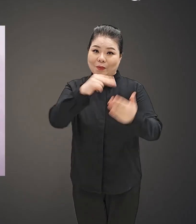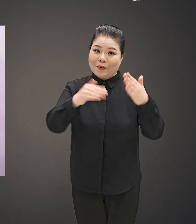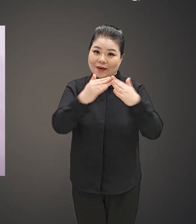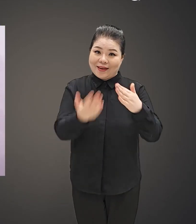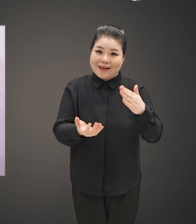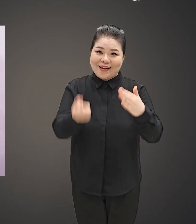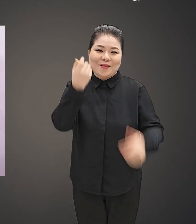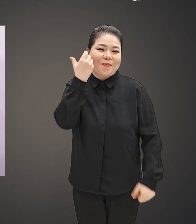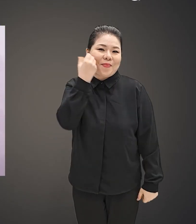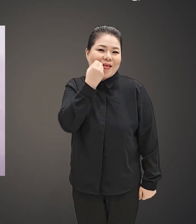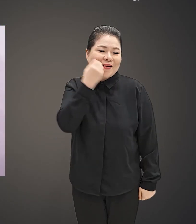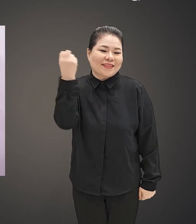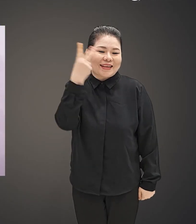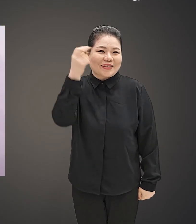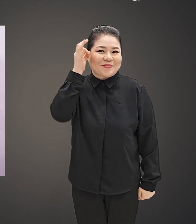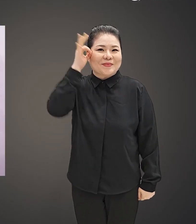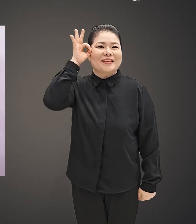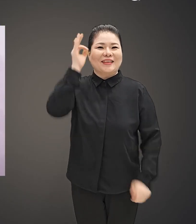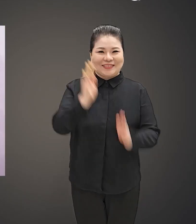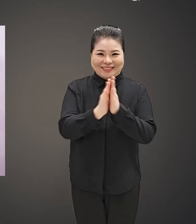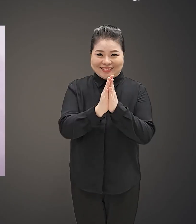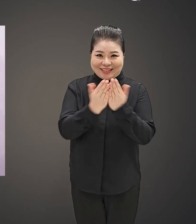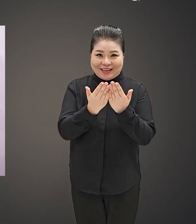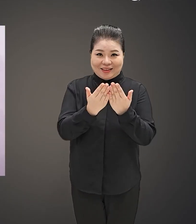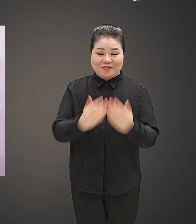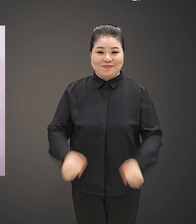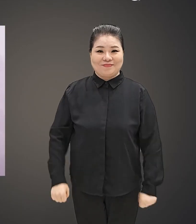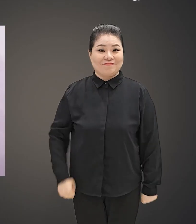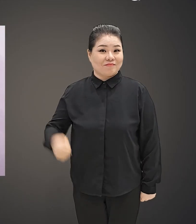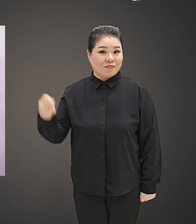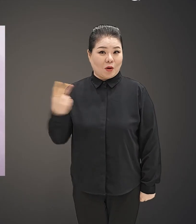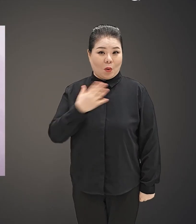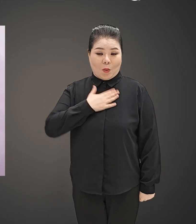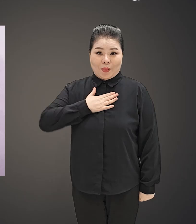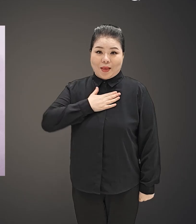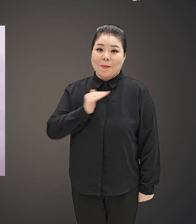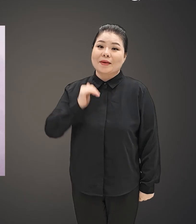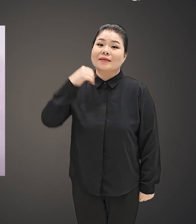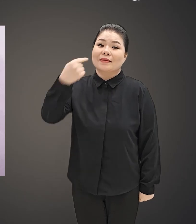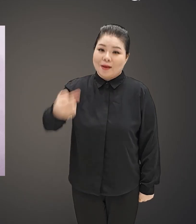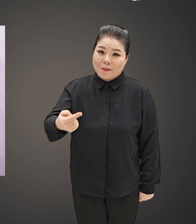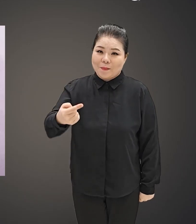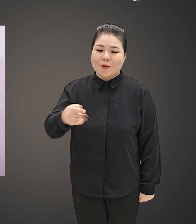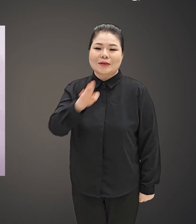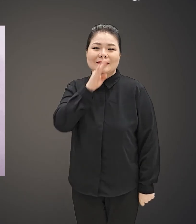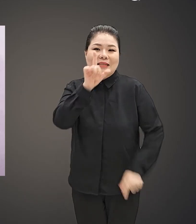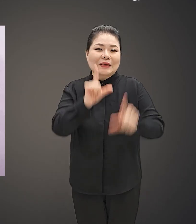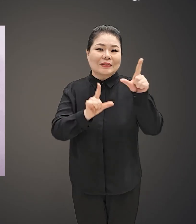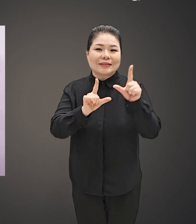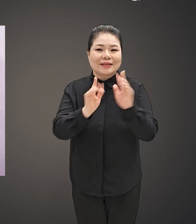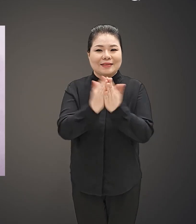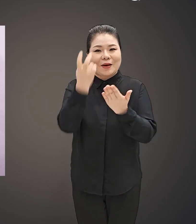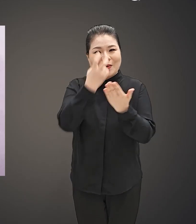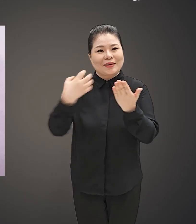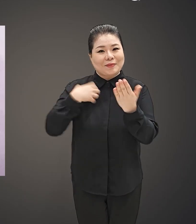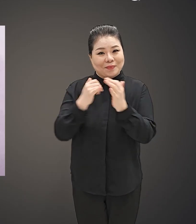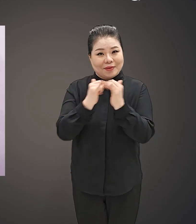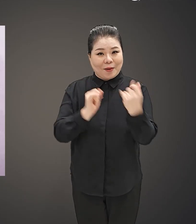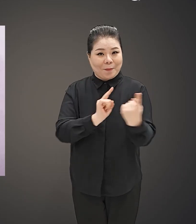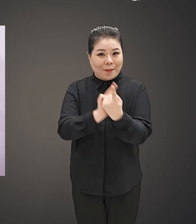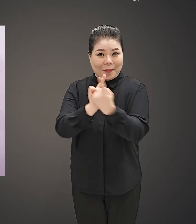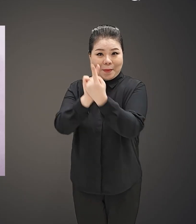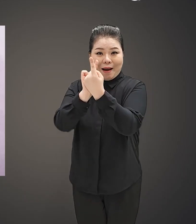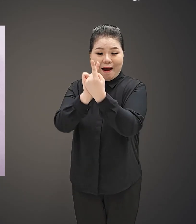도서관이 가진 마법 같은 가치를 다시 일깨우는 책, 그리고 낭만을 넘어 현실의 사서가 마주하는